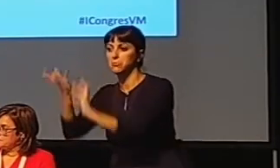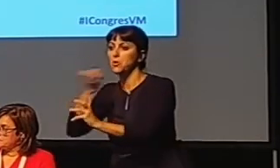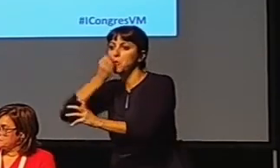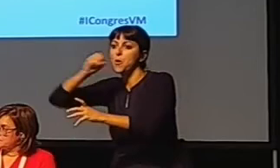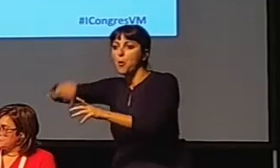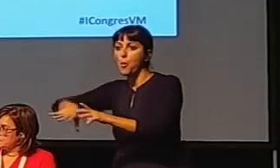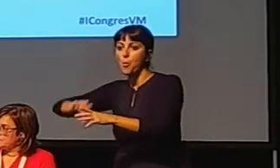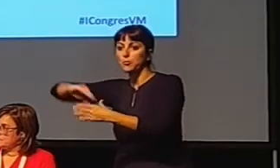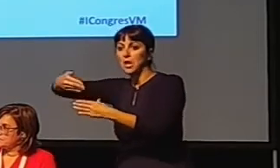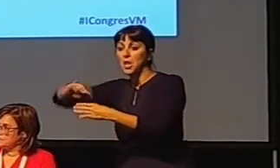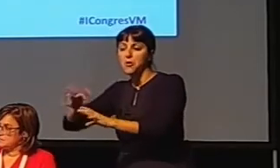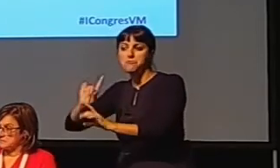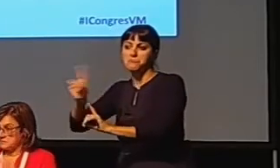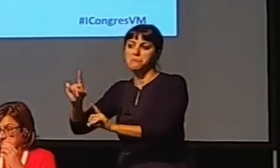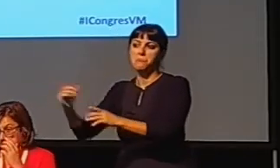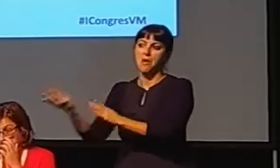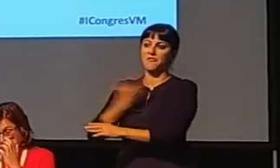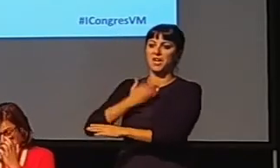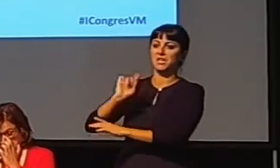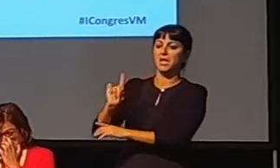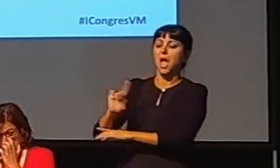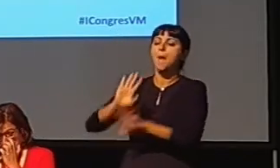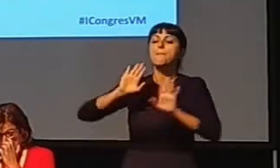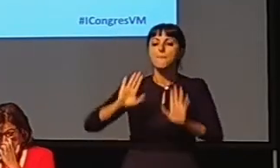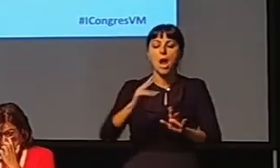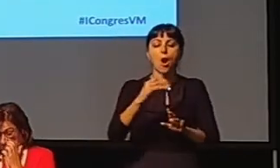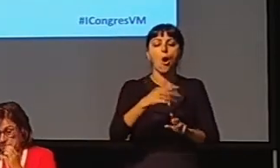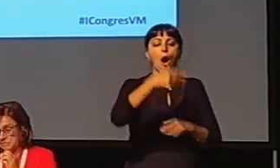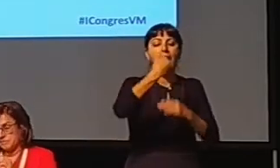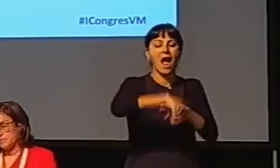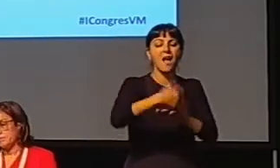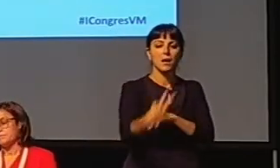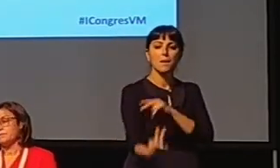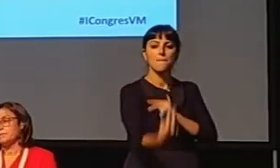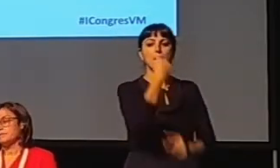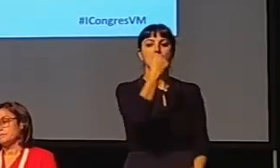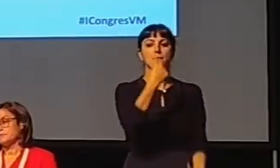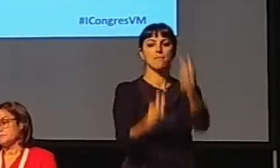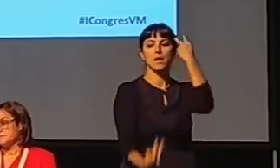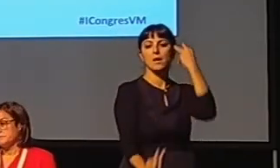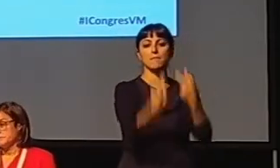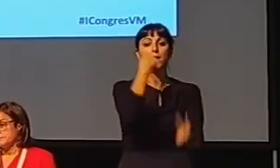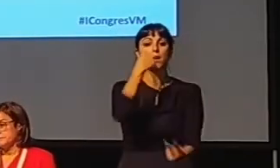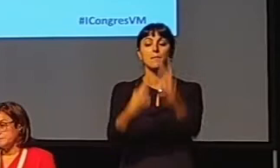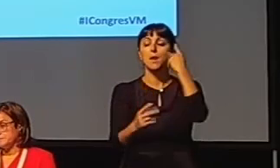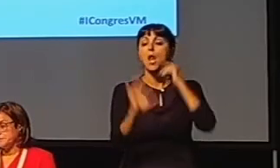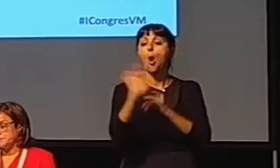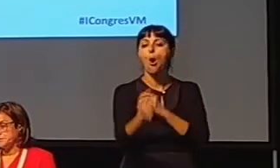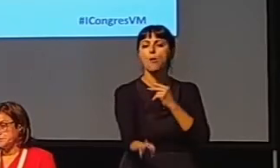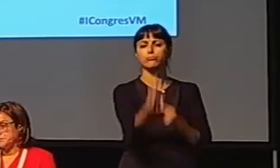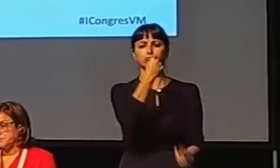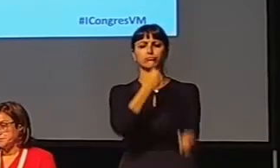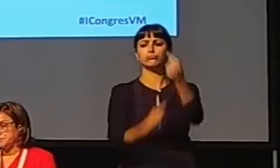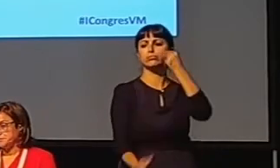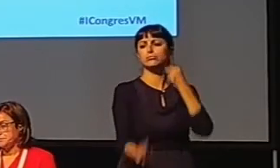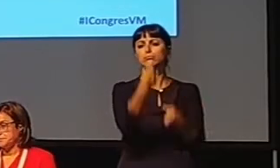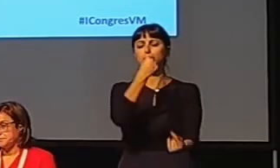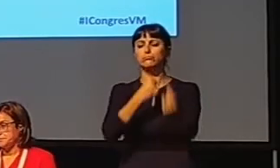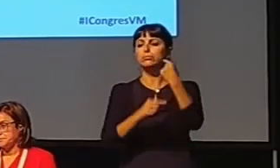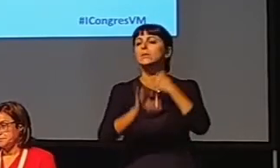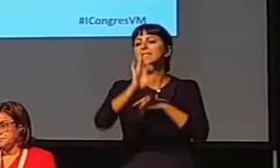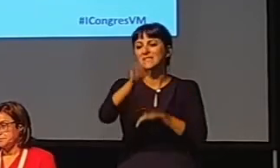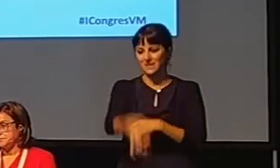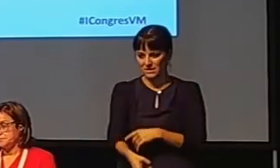Però que mirin pel carrer, que me assegin pel carrer, sí. Que no sàpiga com relacionar-me